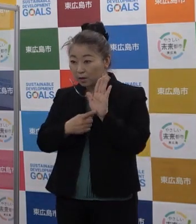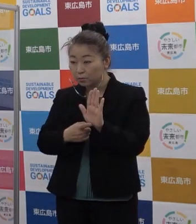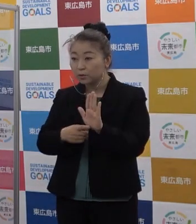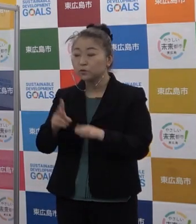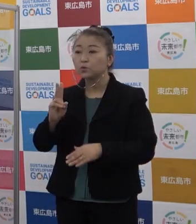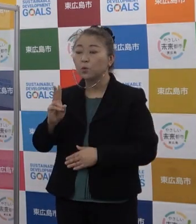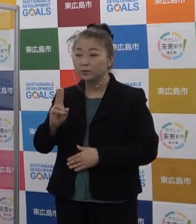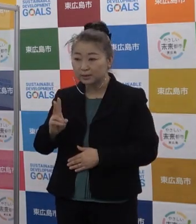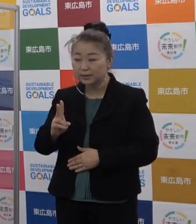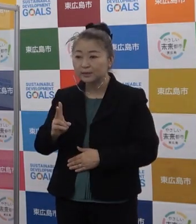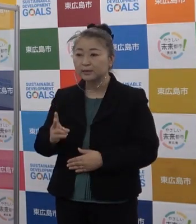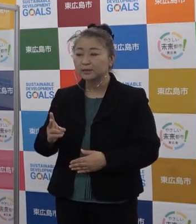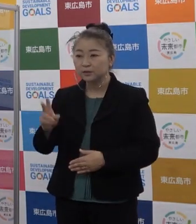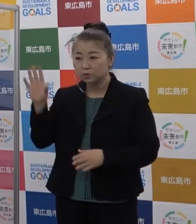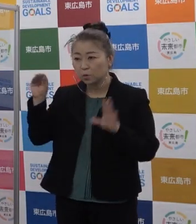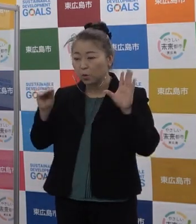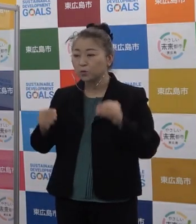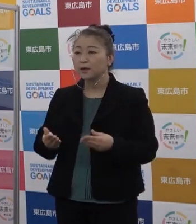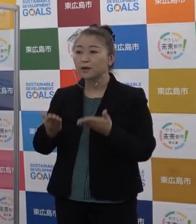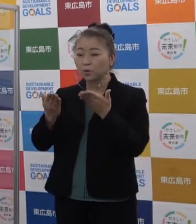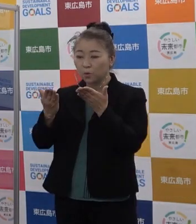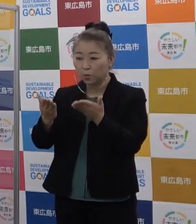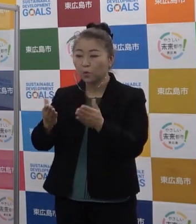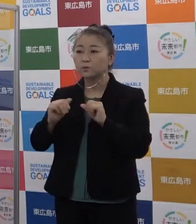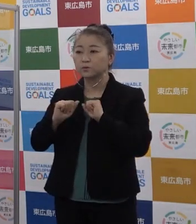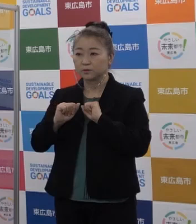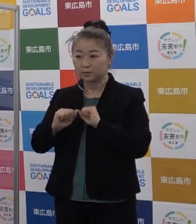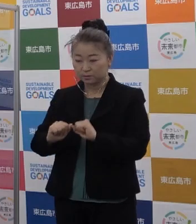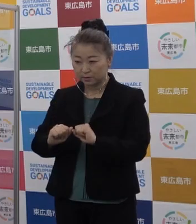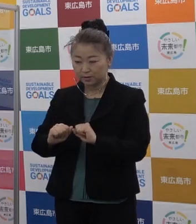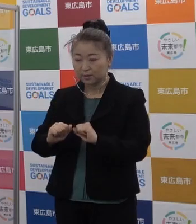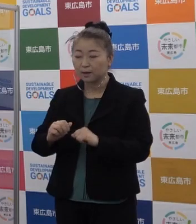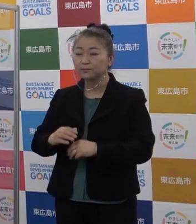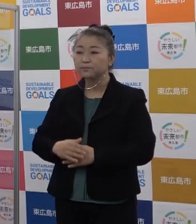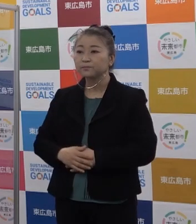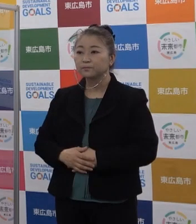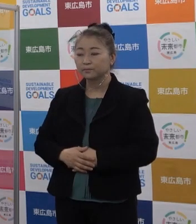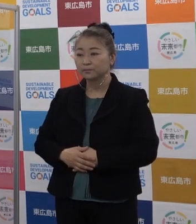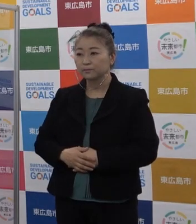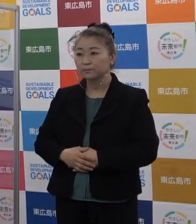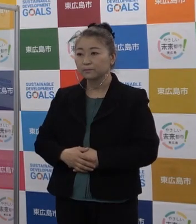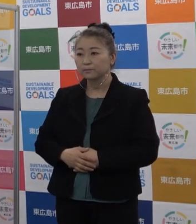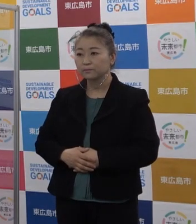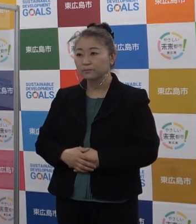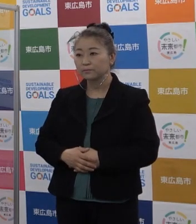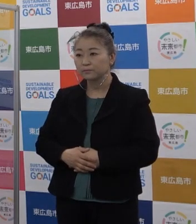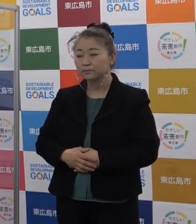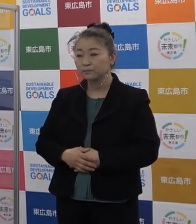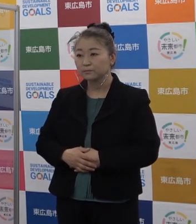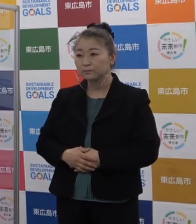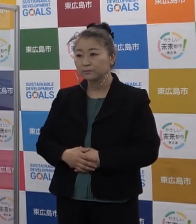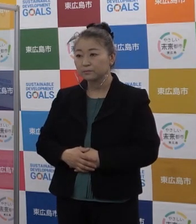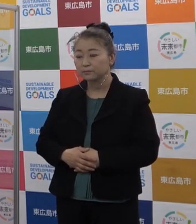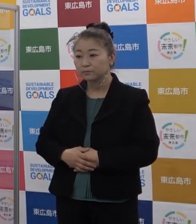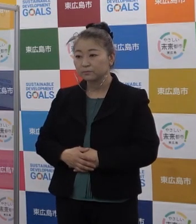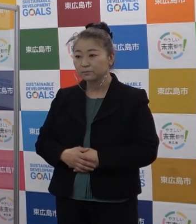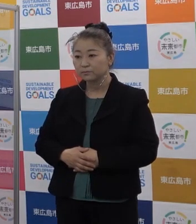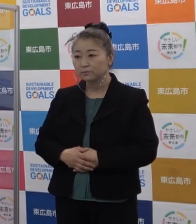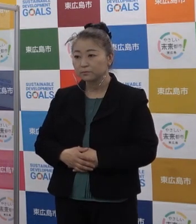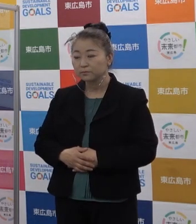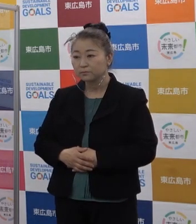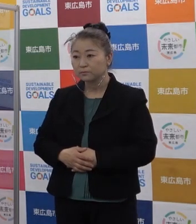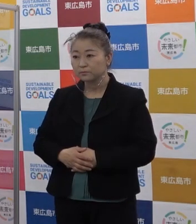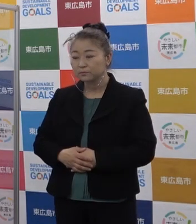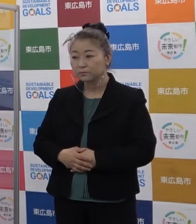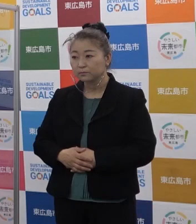情報として提供するというような取り組みをしたところであります。4番目の書いてますように、